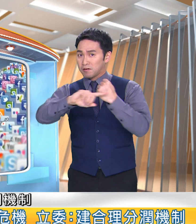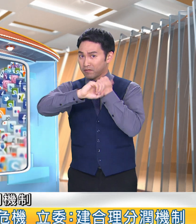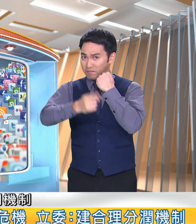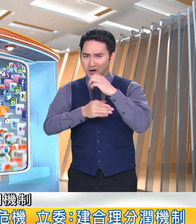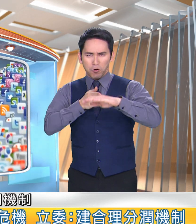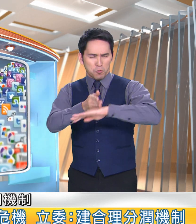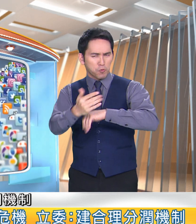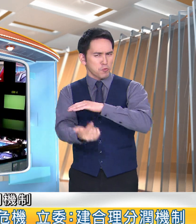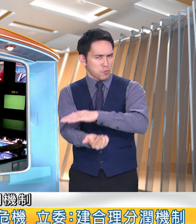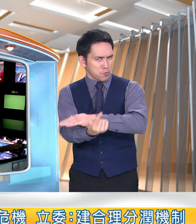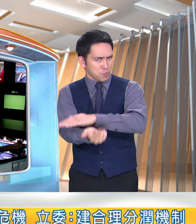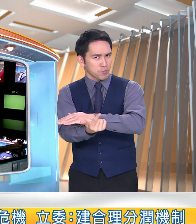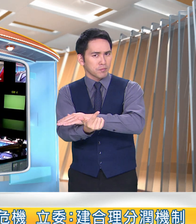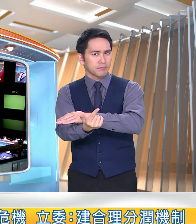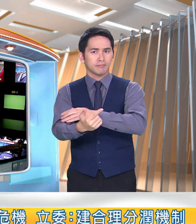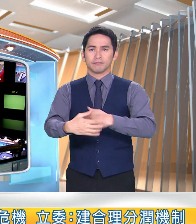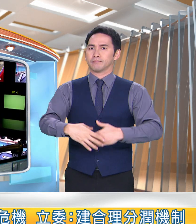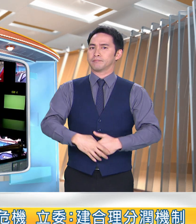制，立法也要从速。